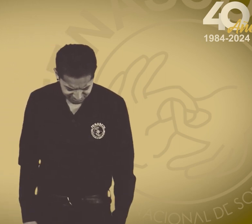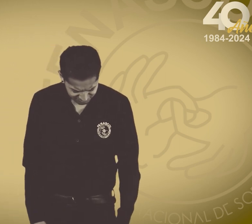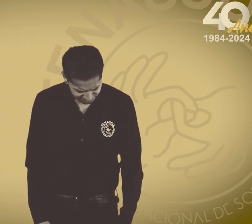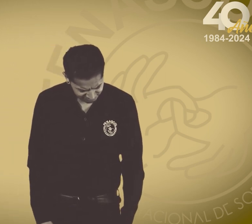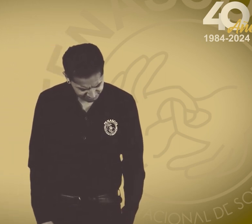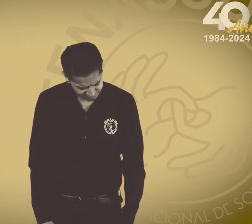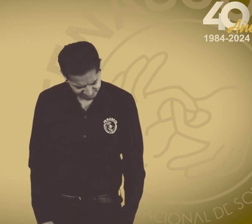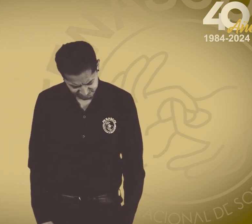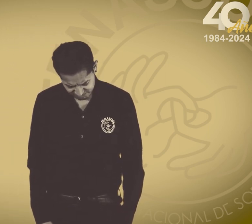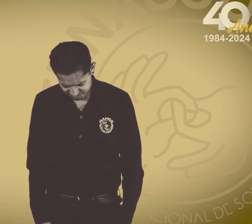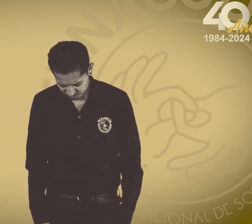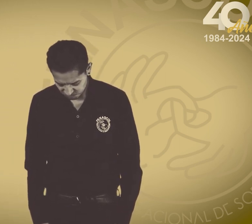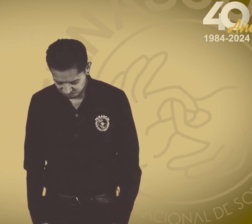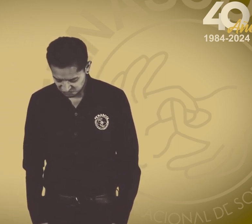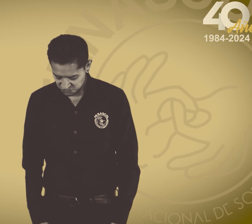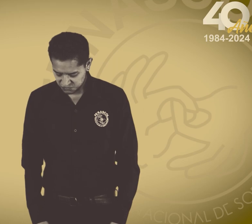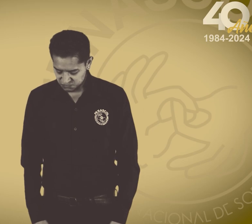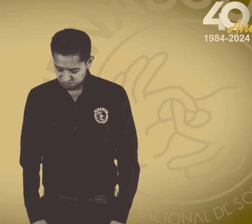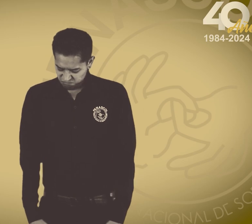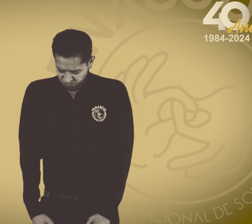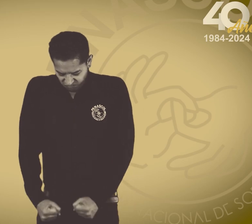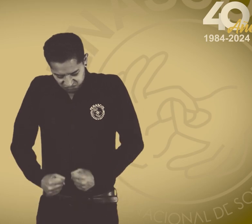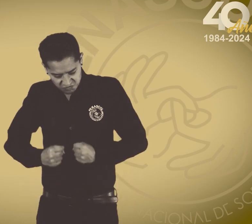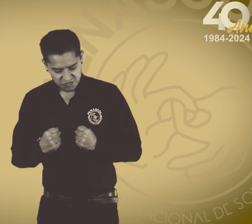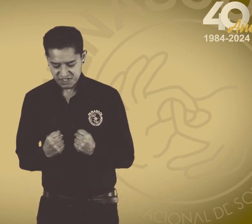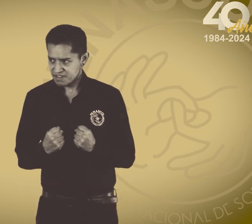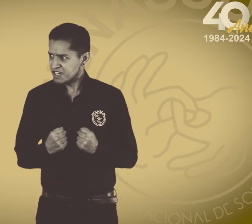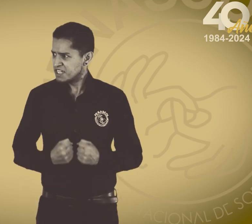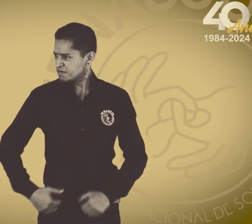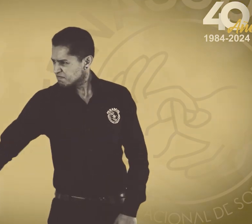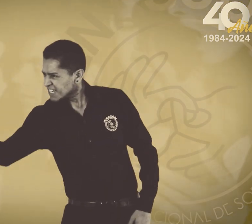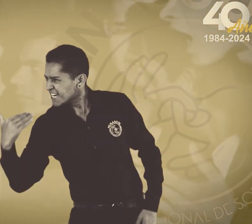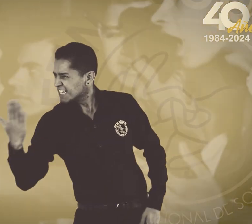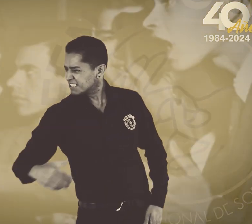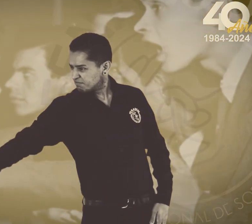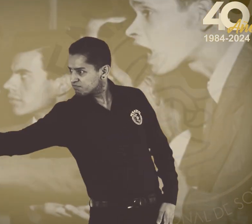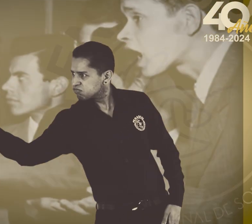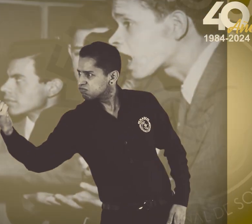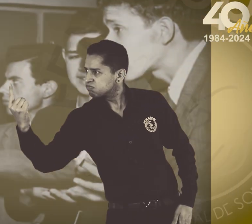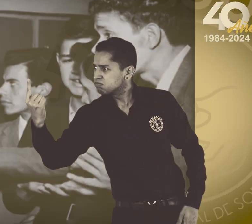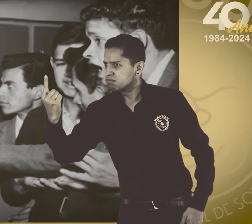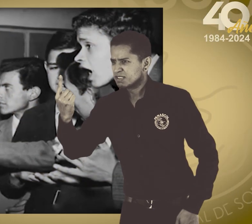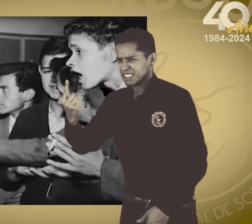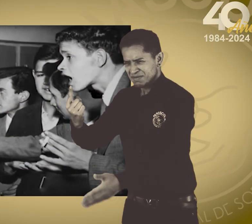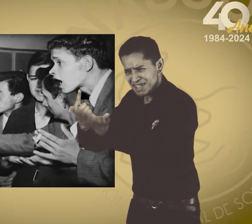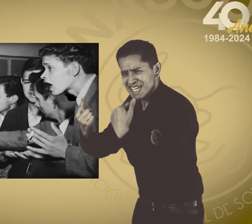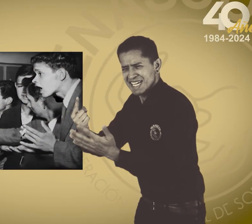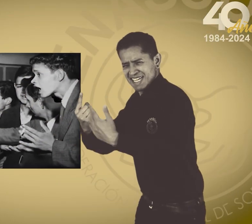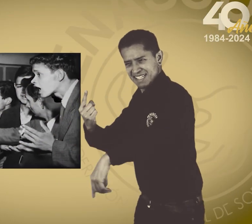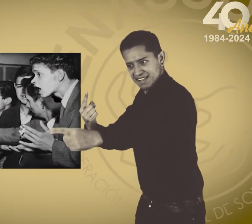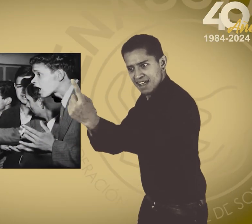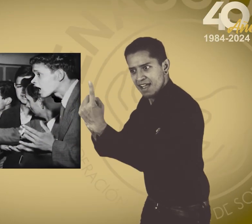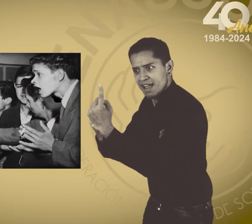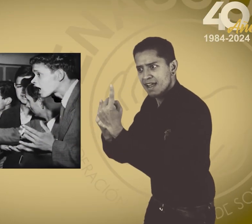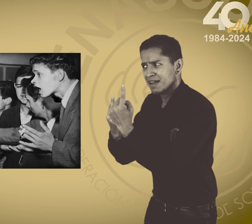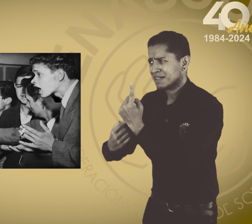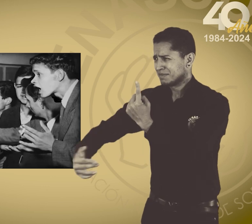Pero no, tengo que recobrar valor. Vamos, uno, dos, tres,